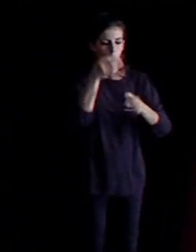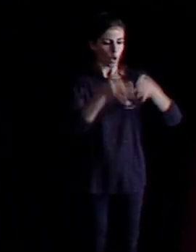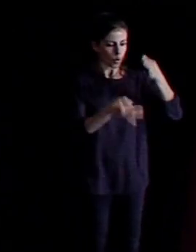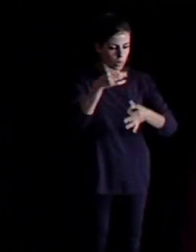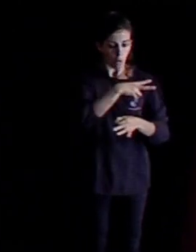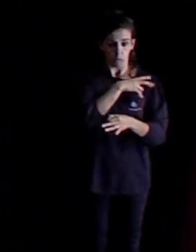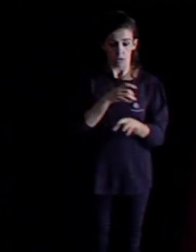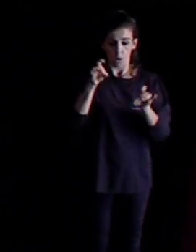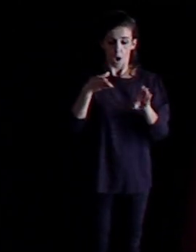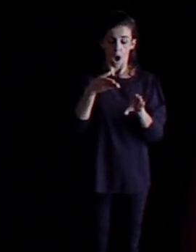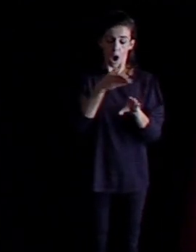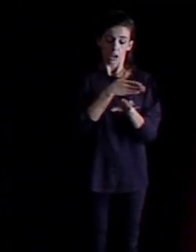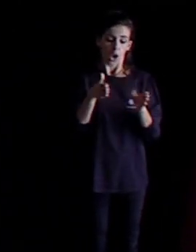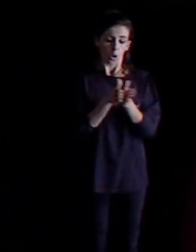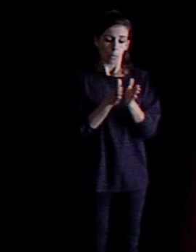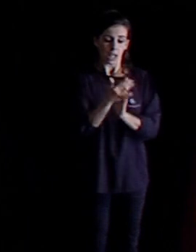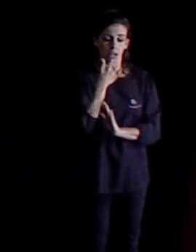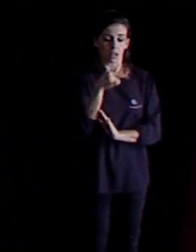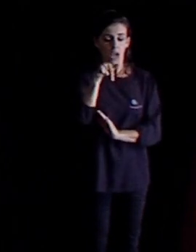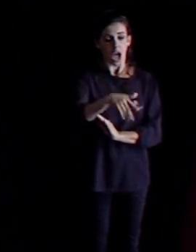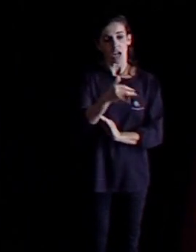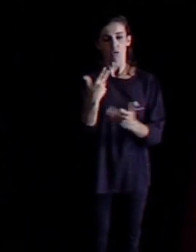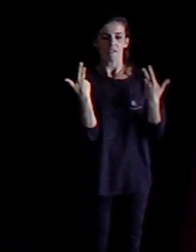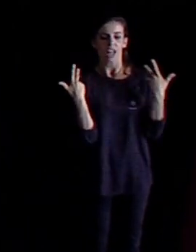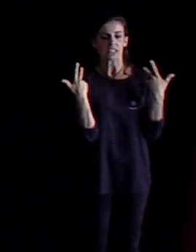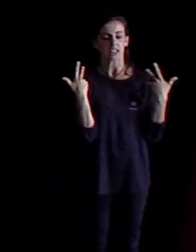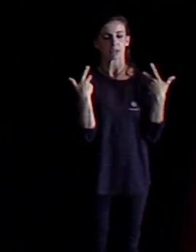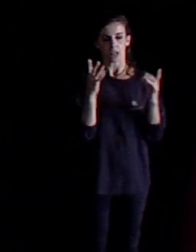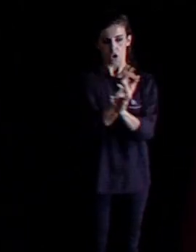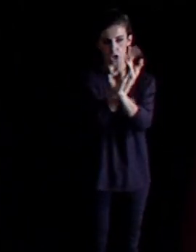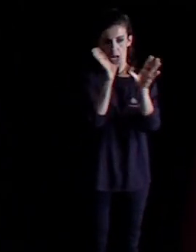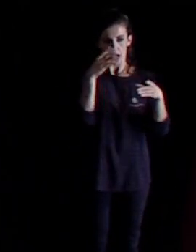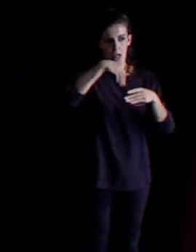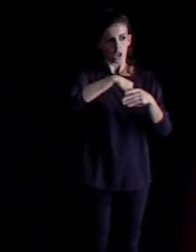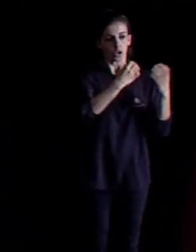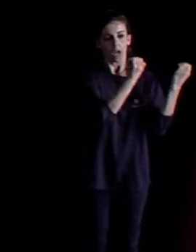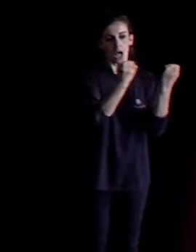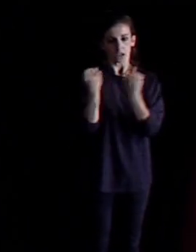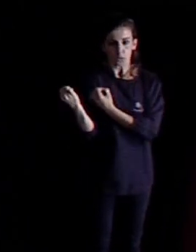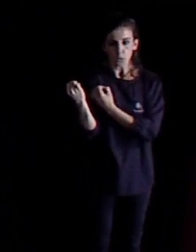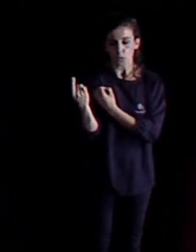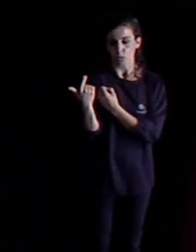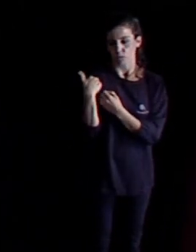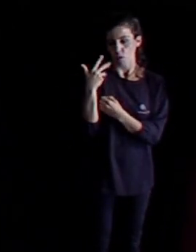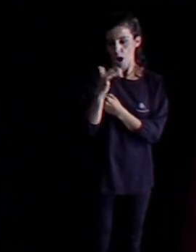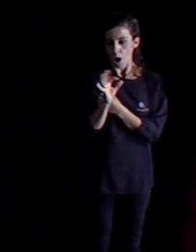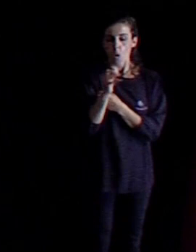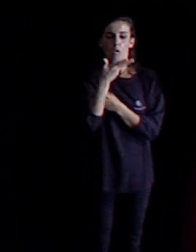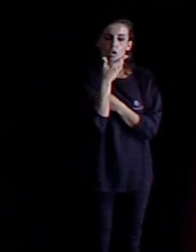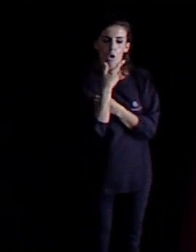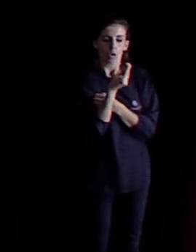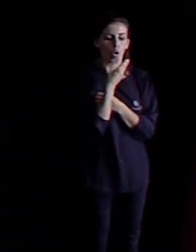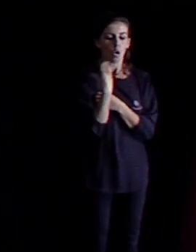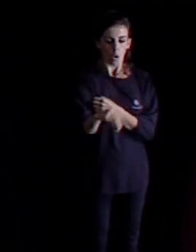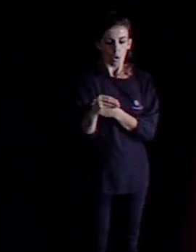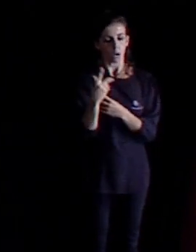Charo antes, pues bueno, ahí hay una victimización clara institucional. Yo conozco chicos que